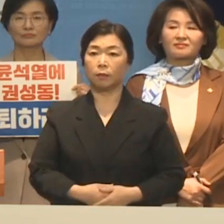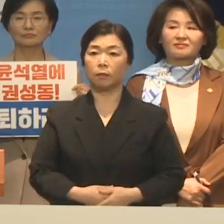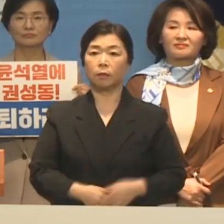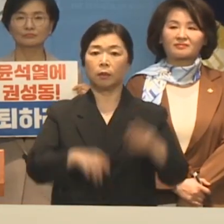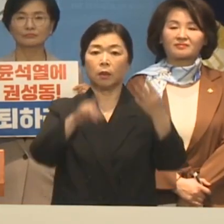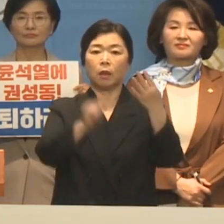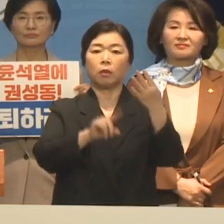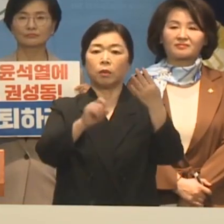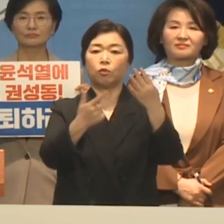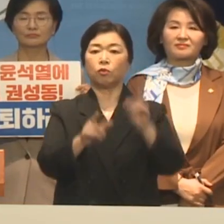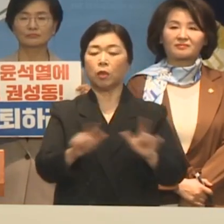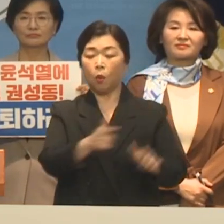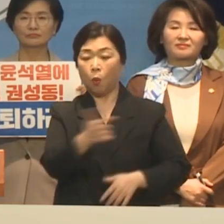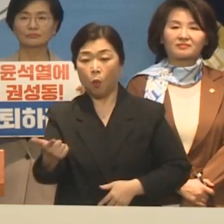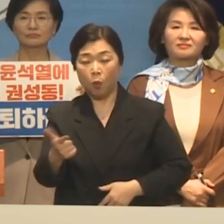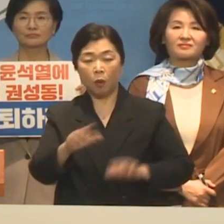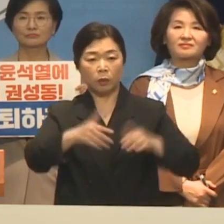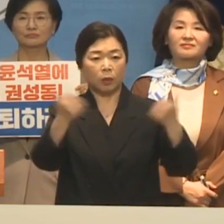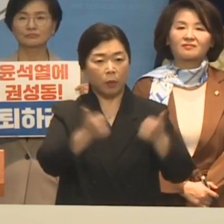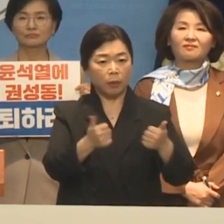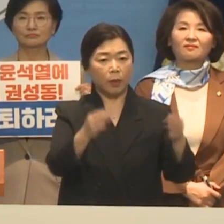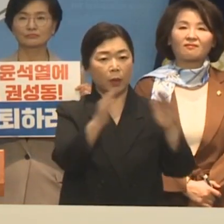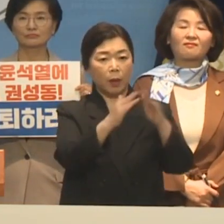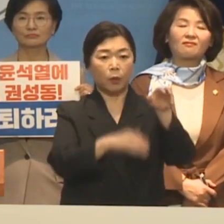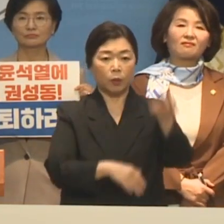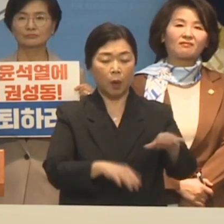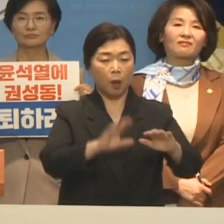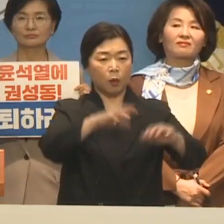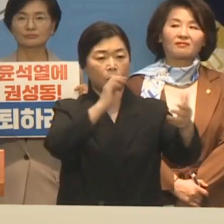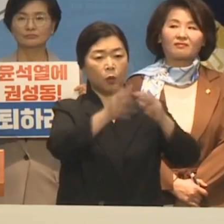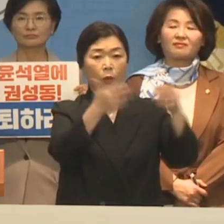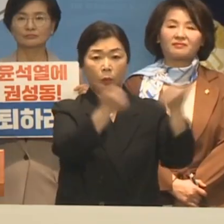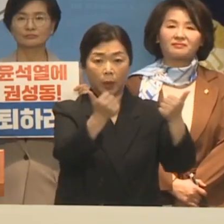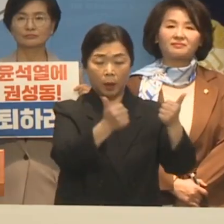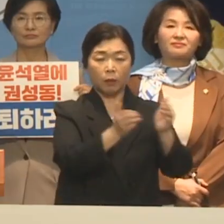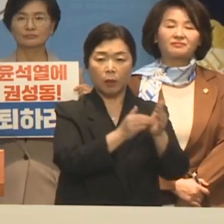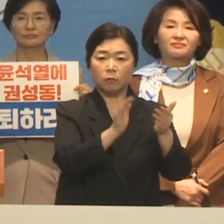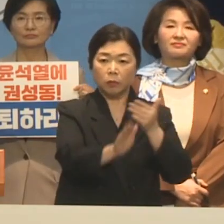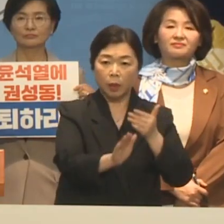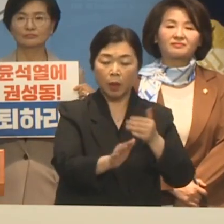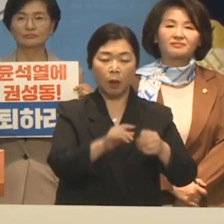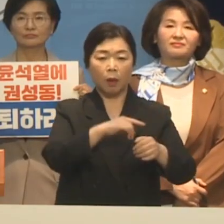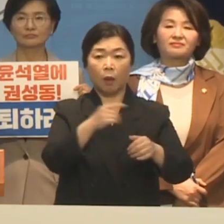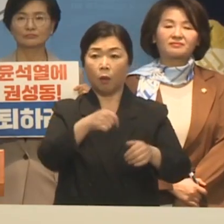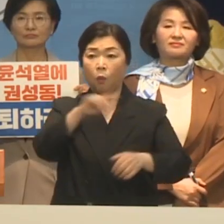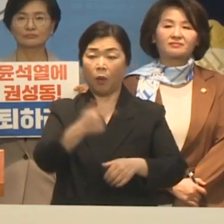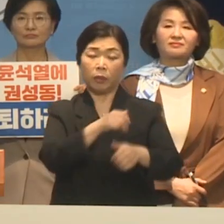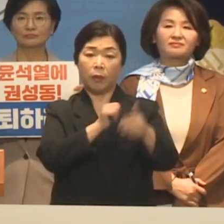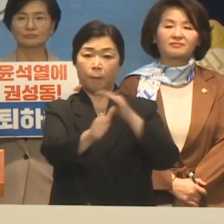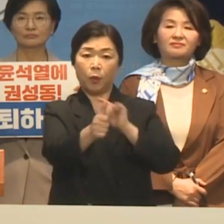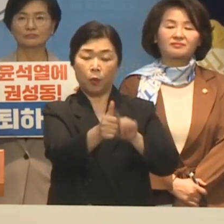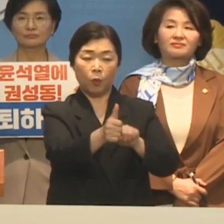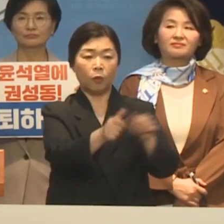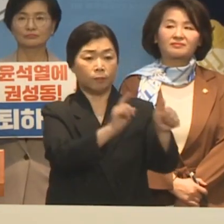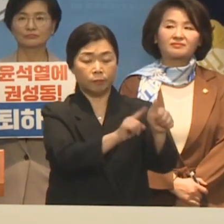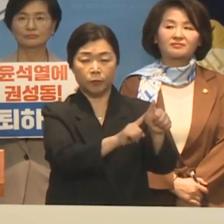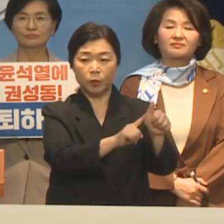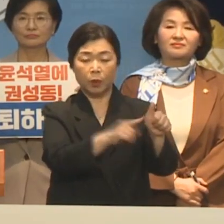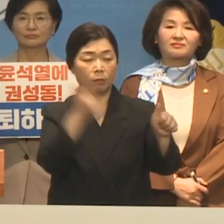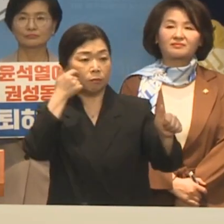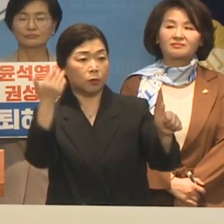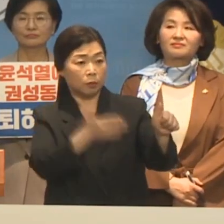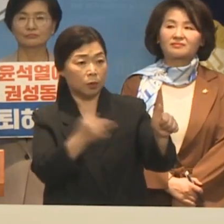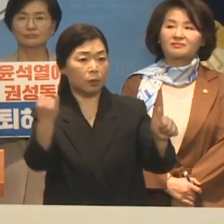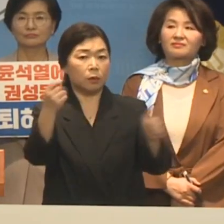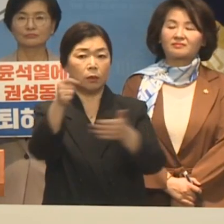4월 16일 오후 국회의원회관에서 열린 토론회 후 권 원내대표는 자신에게 질문하는 뉴스타파